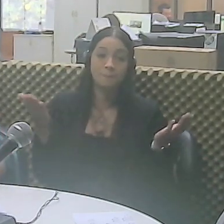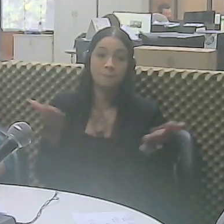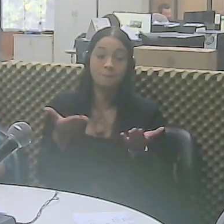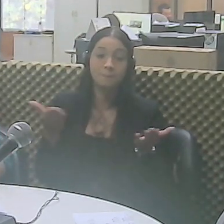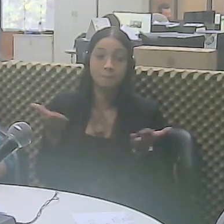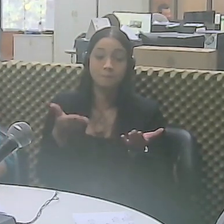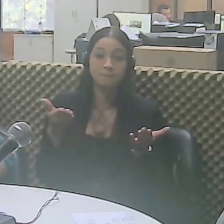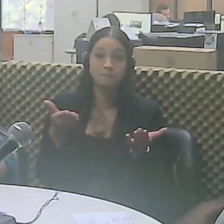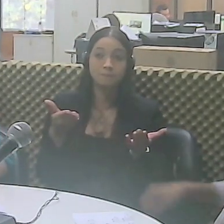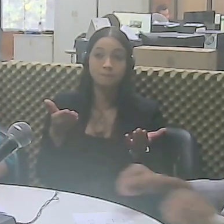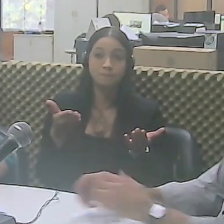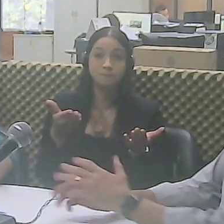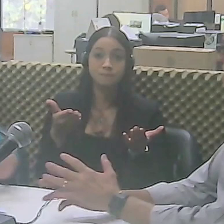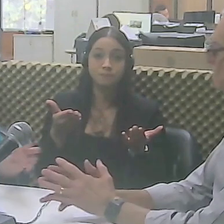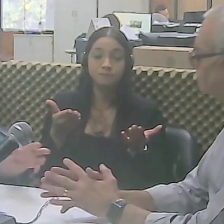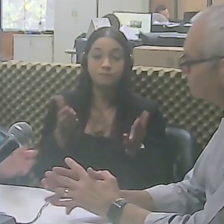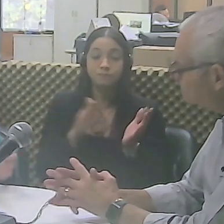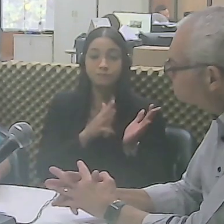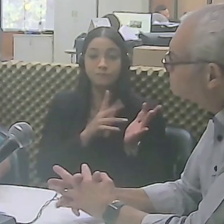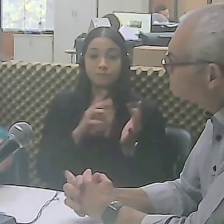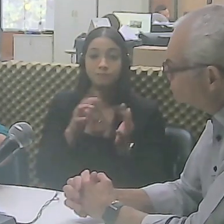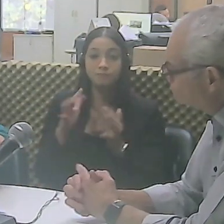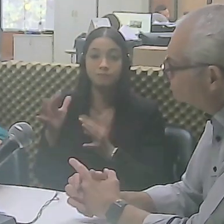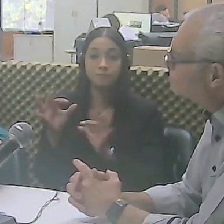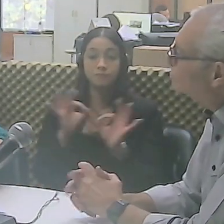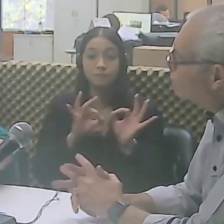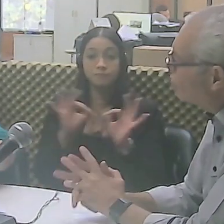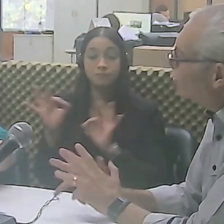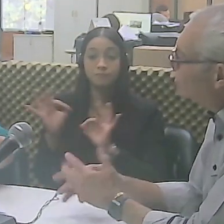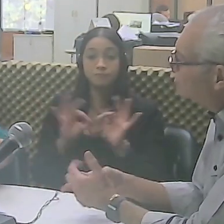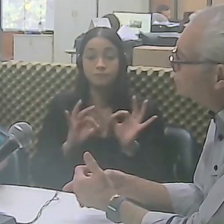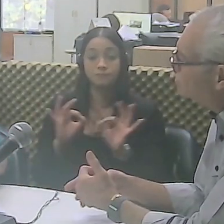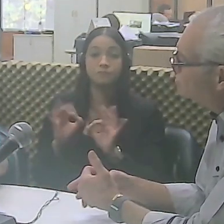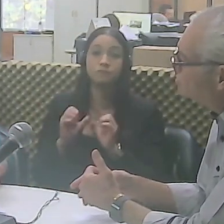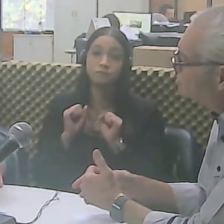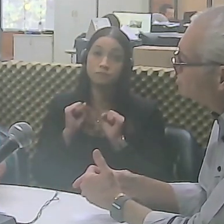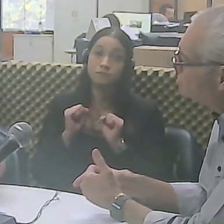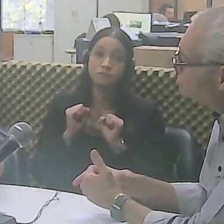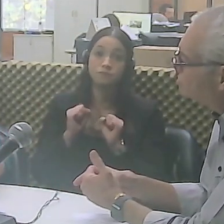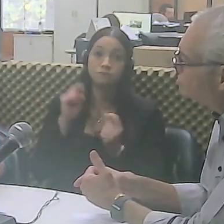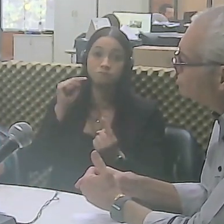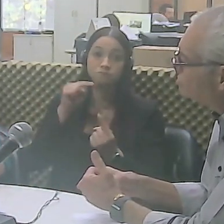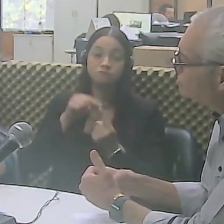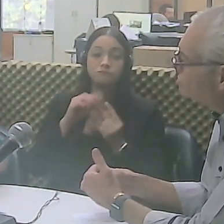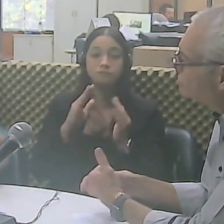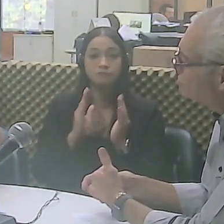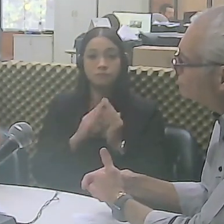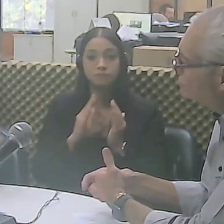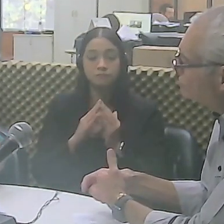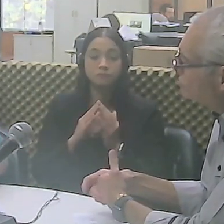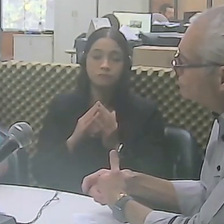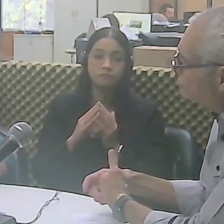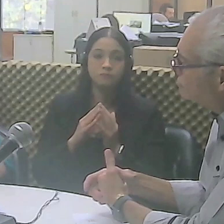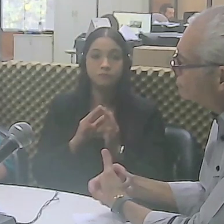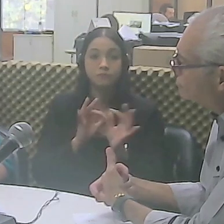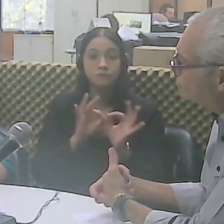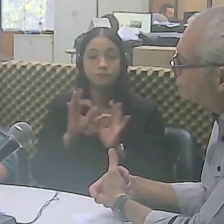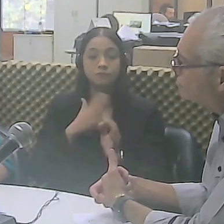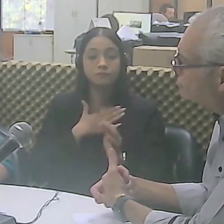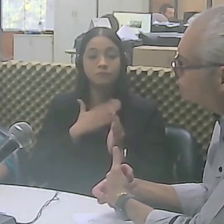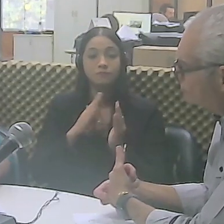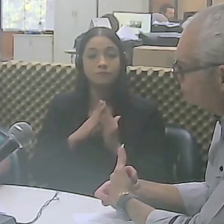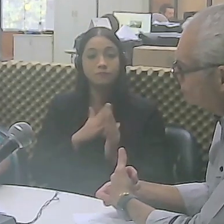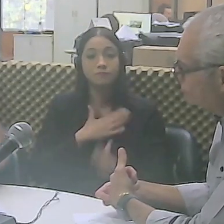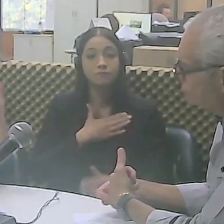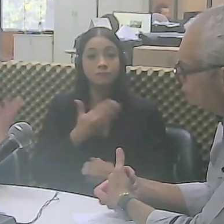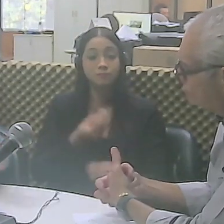gente está nesse processo, né, dos projetos que poderão contemplar essas moradias, né, dentro do programa Minha Casa Minha